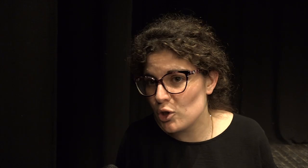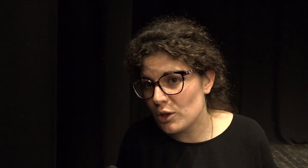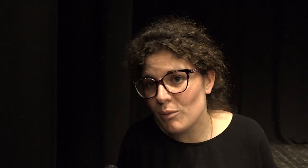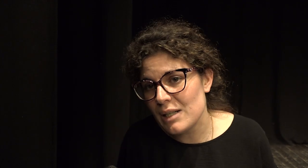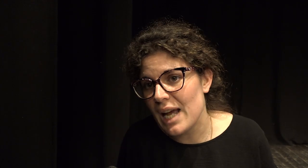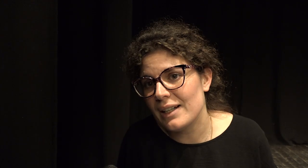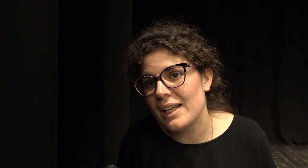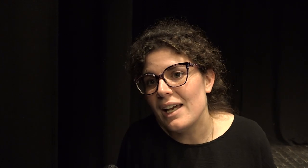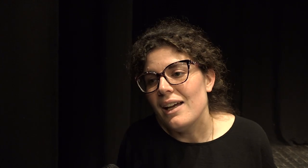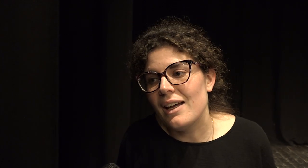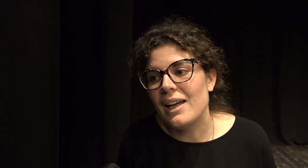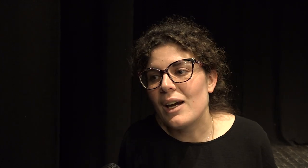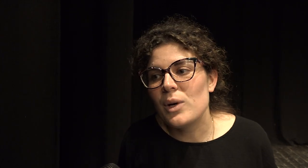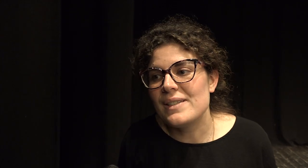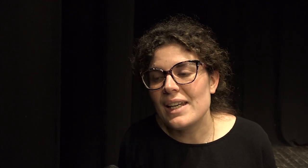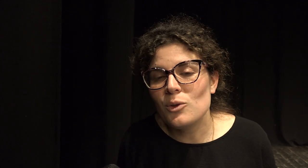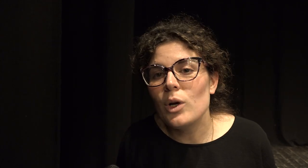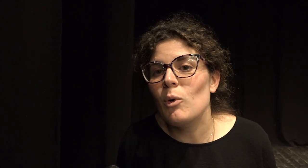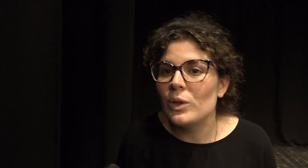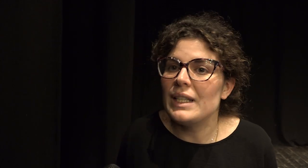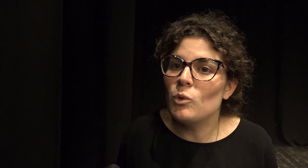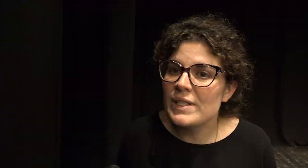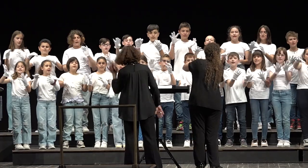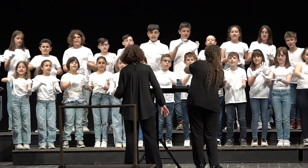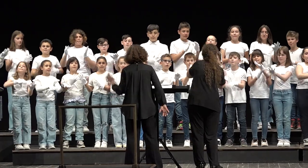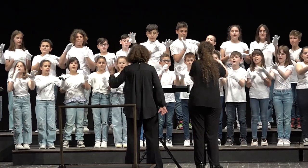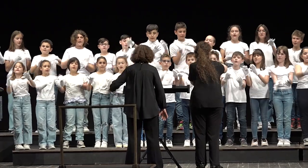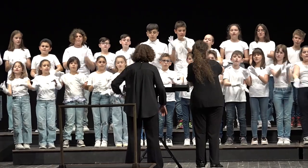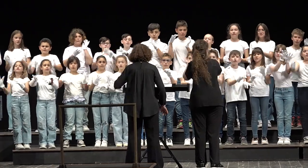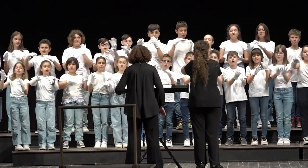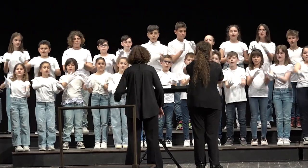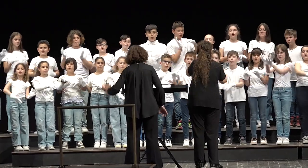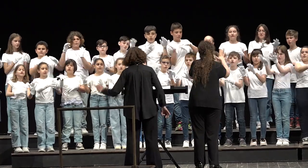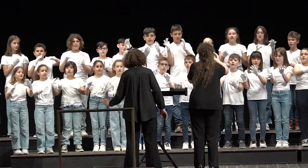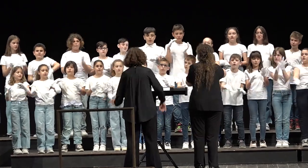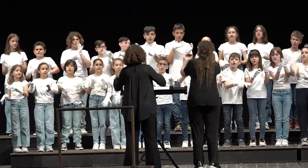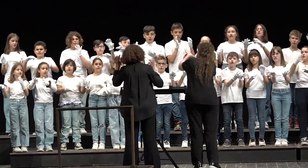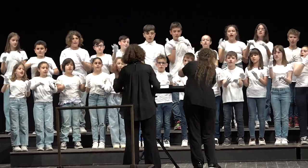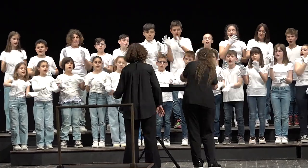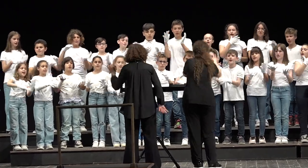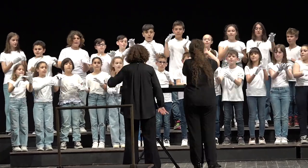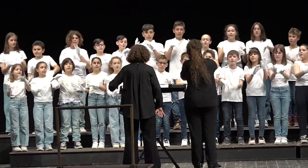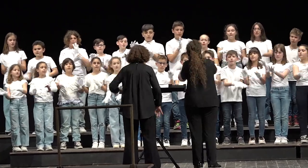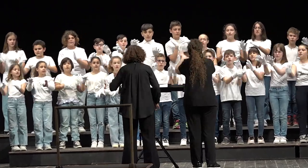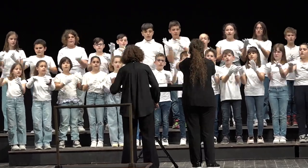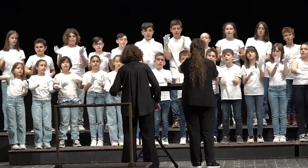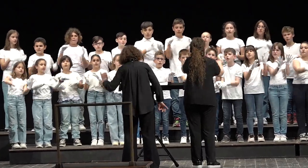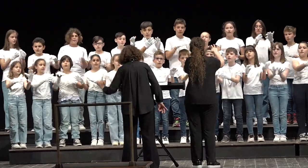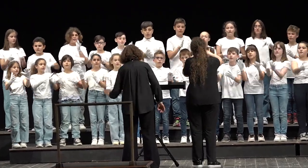al progetto Mani Bianche questi due mondi, musica e silenzio, si sono avvicinati. Sempre Fucci, Fucci,